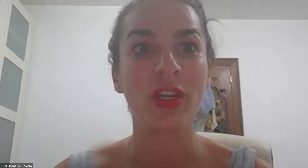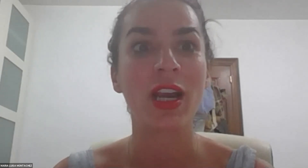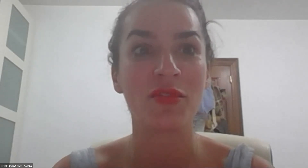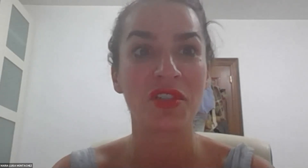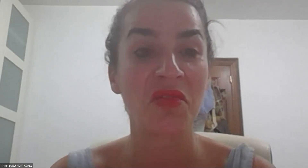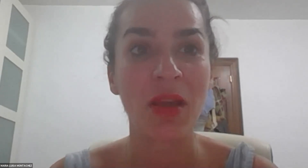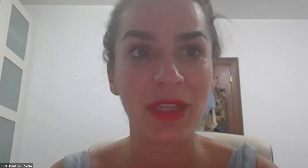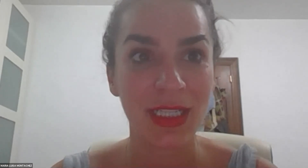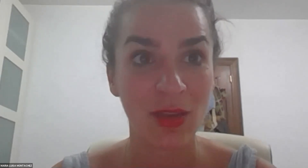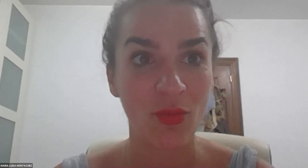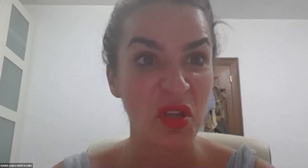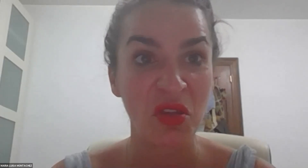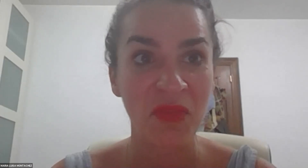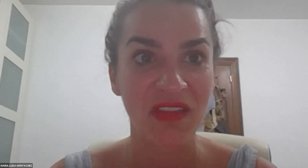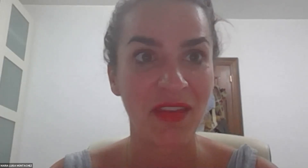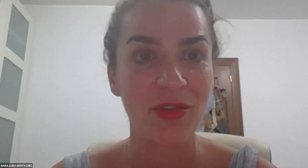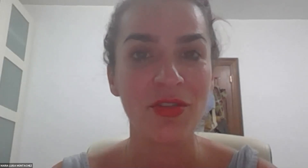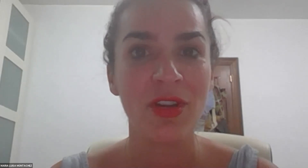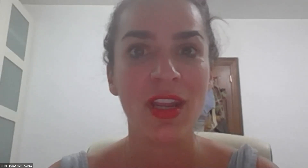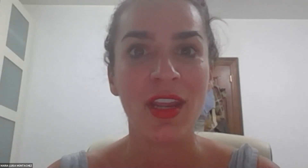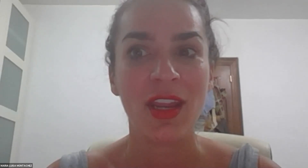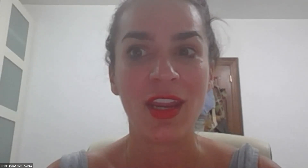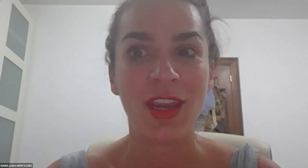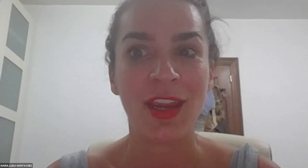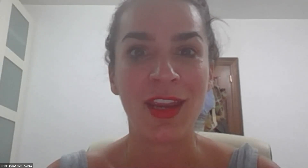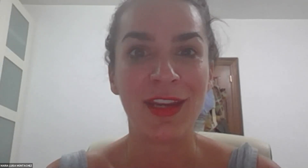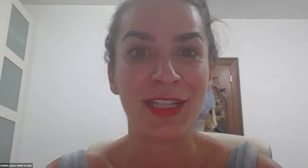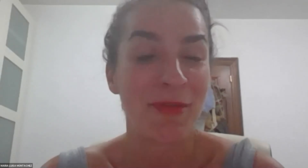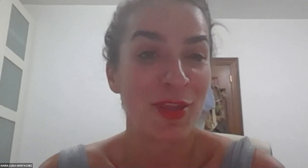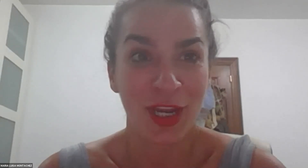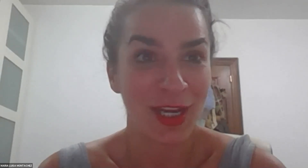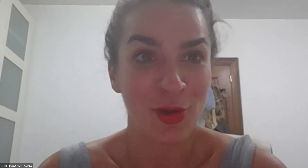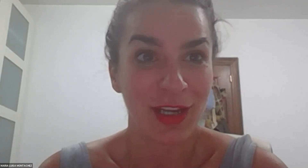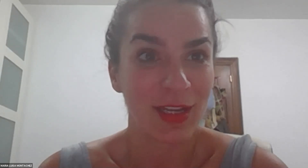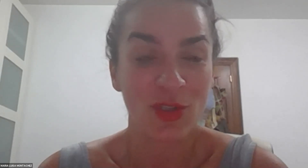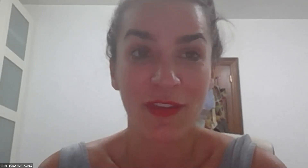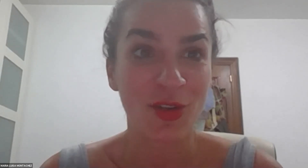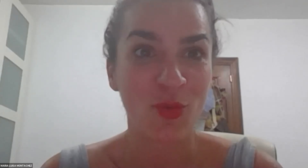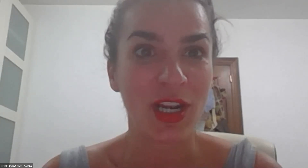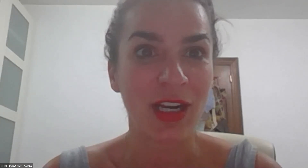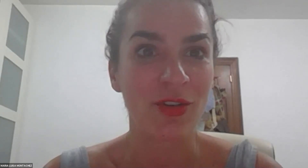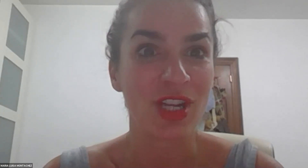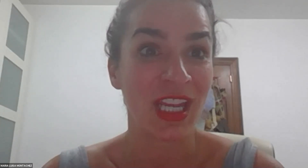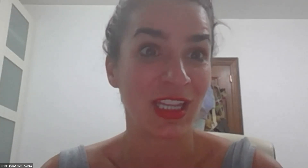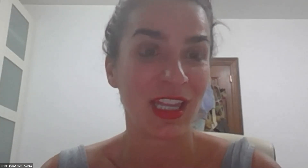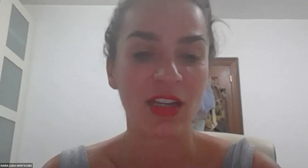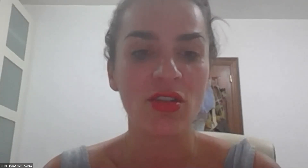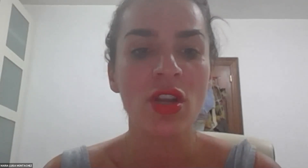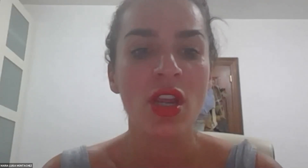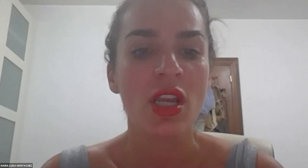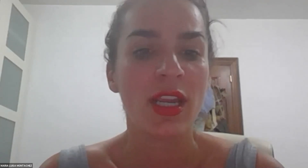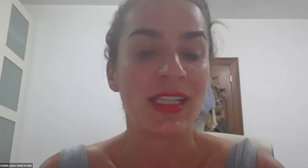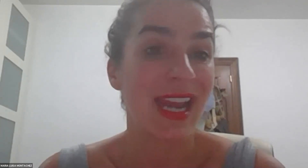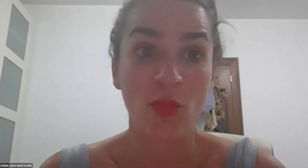nos comunicamos, y seguramente siendo un poquito más sencillos y sabiendo que lo que tenemos que hacer es comunicarnos y